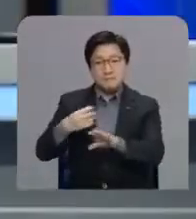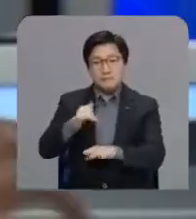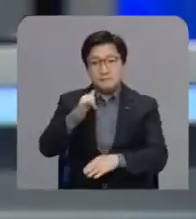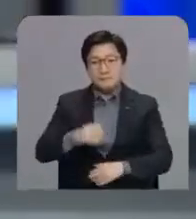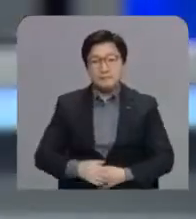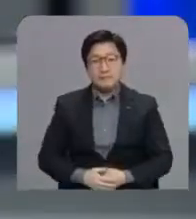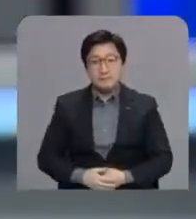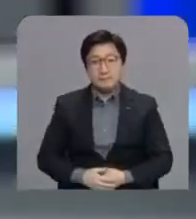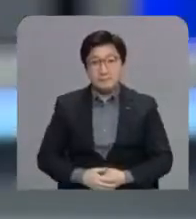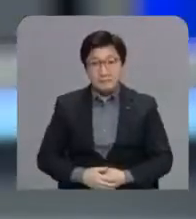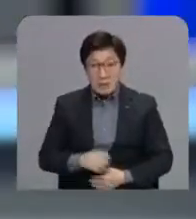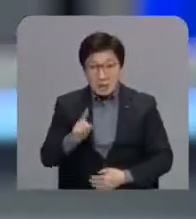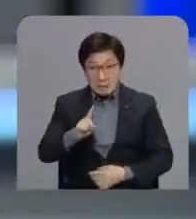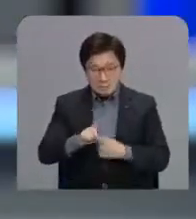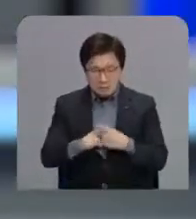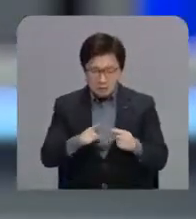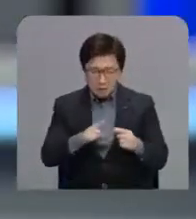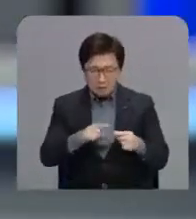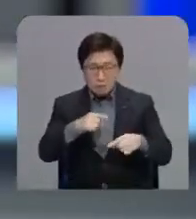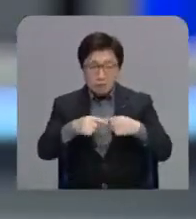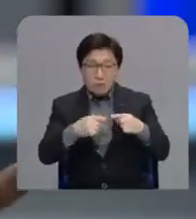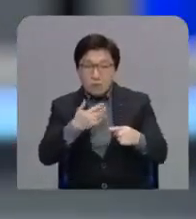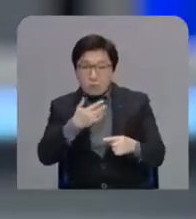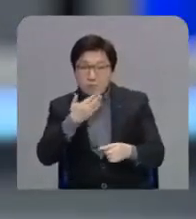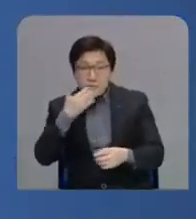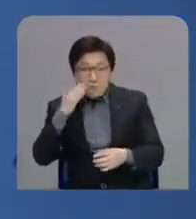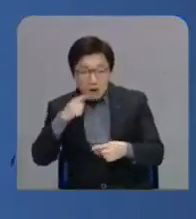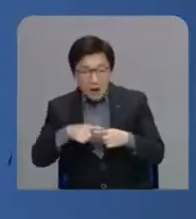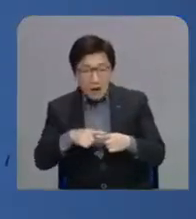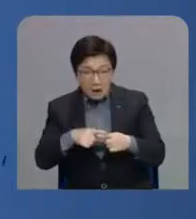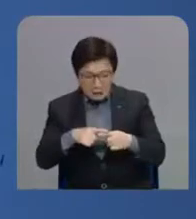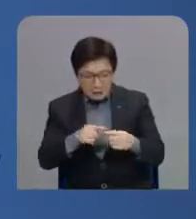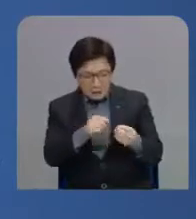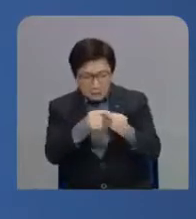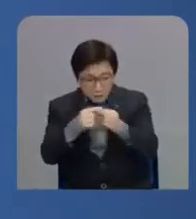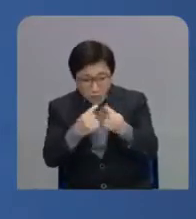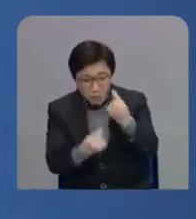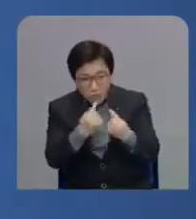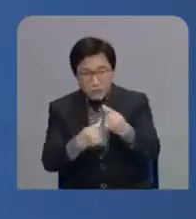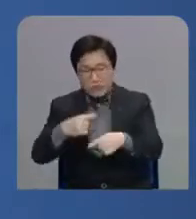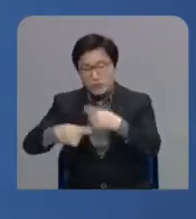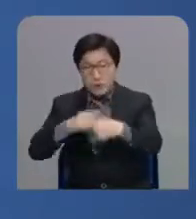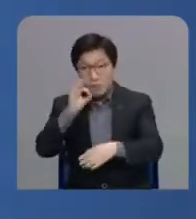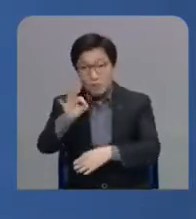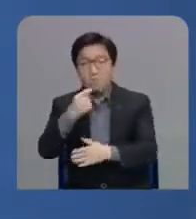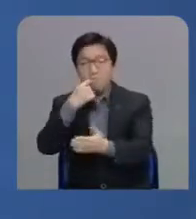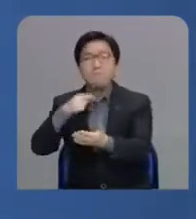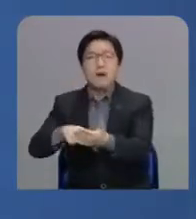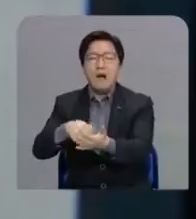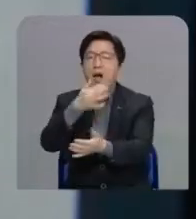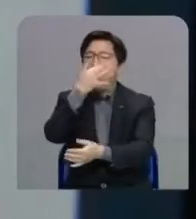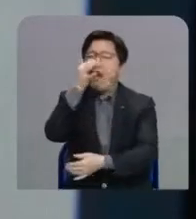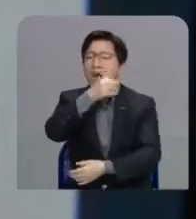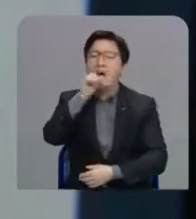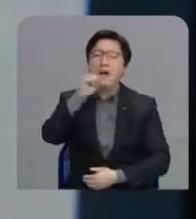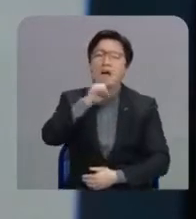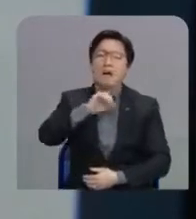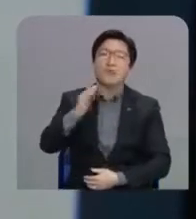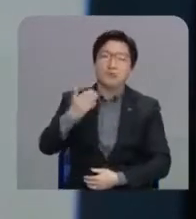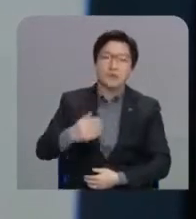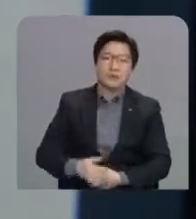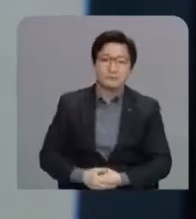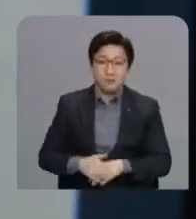글자보다 수어에 익숙한 농인들의 알 권리를 지키기 위해서입니다. 오늘의 주요 뉴스는 역시나